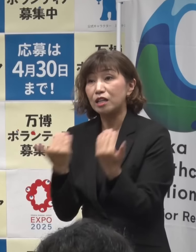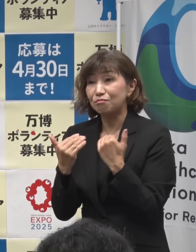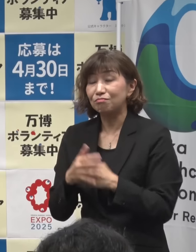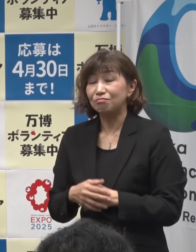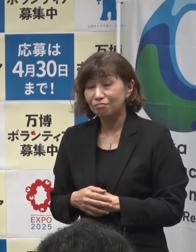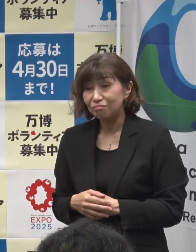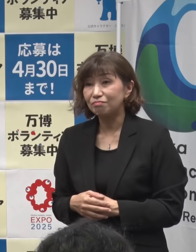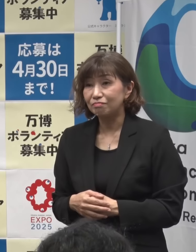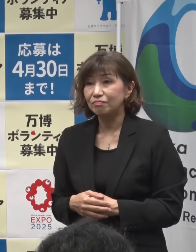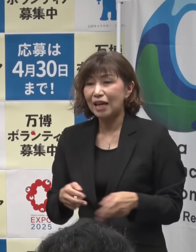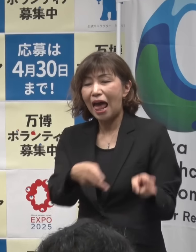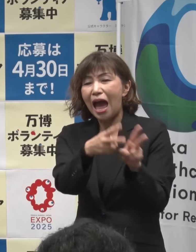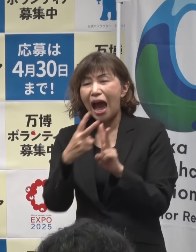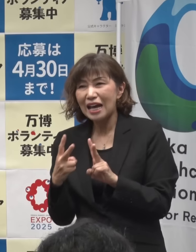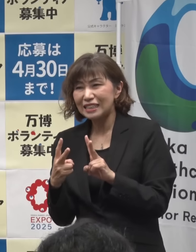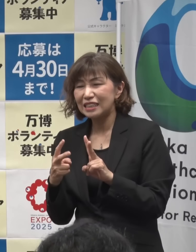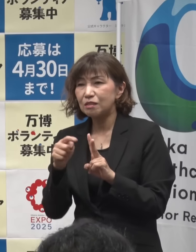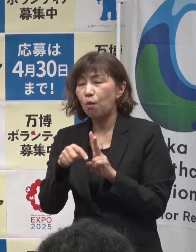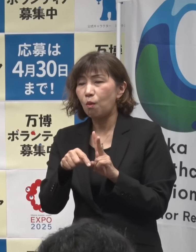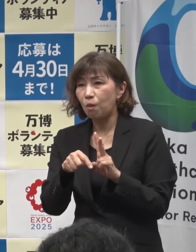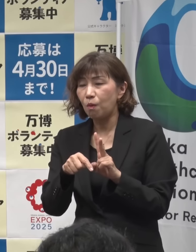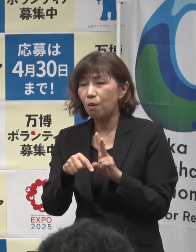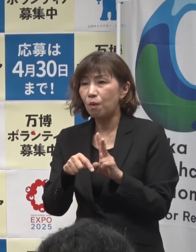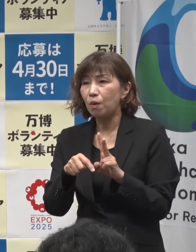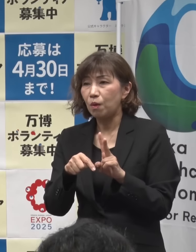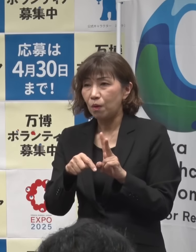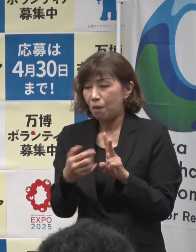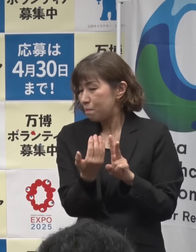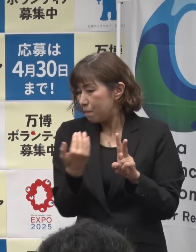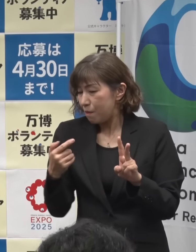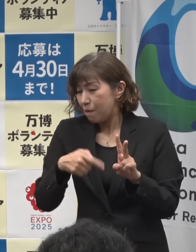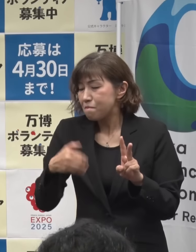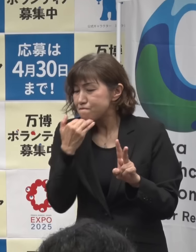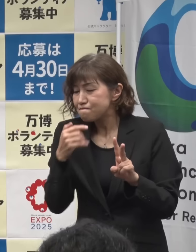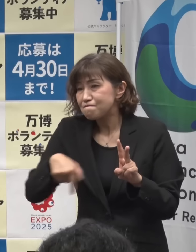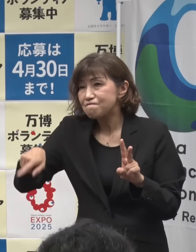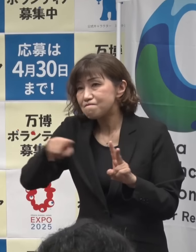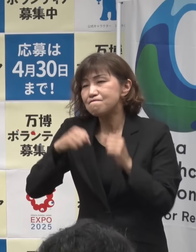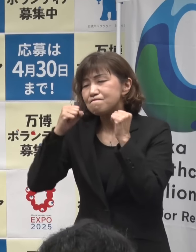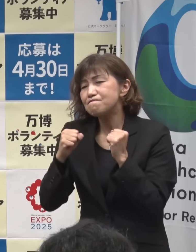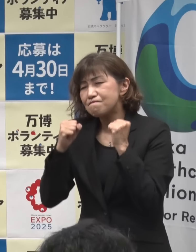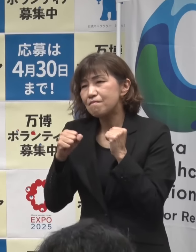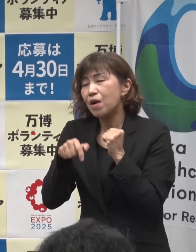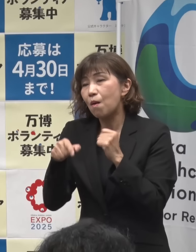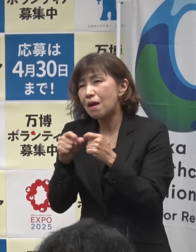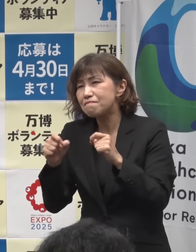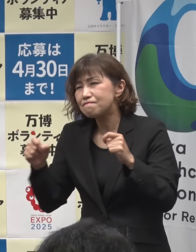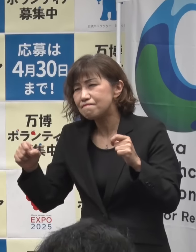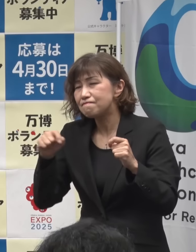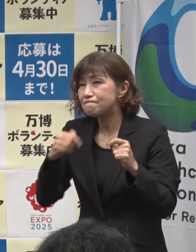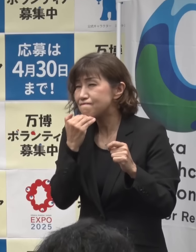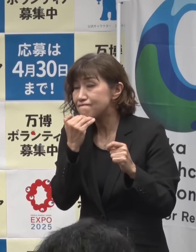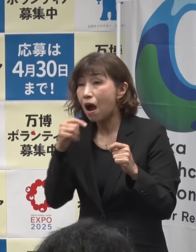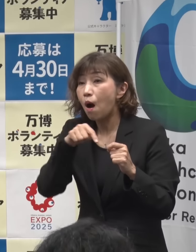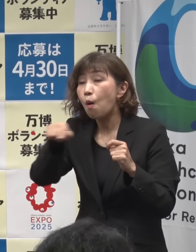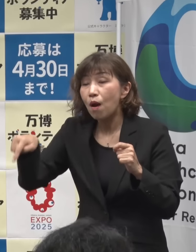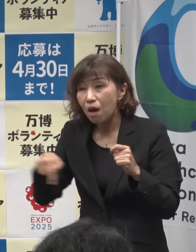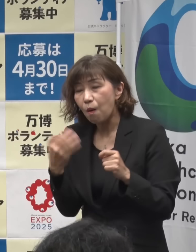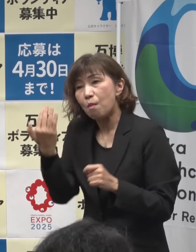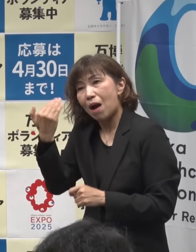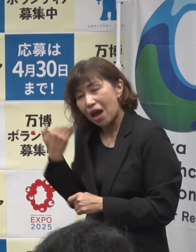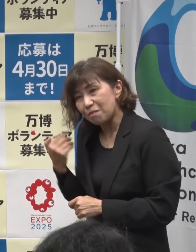多くの人が滞留するということを前提にした防災計画が重要だろうとあの思います。まあ、そういったことを具体的にあのよ